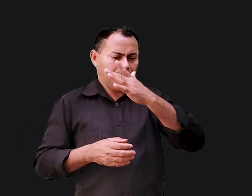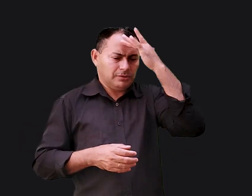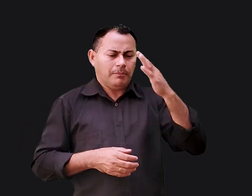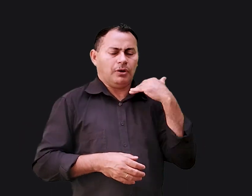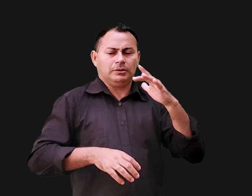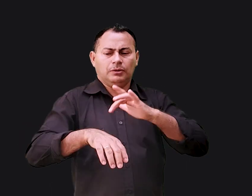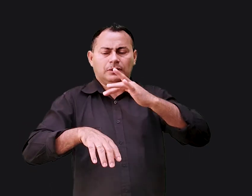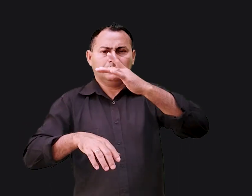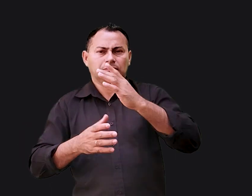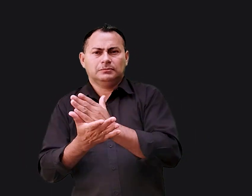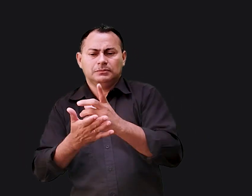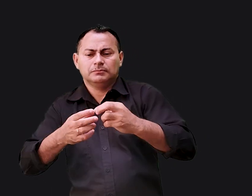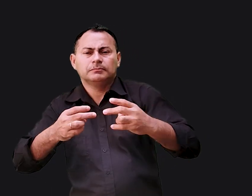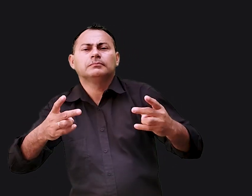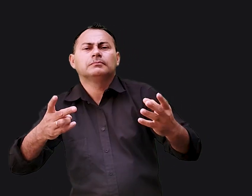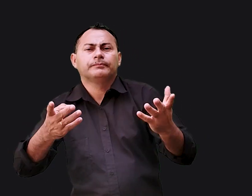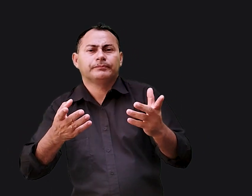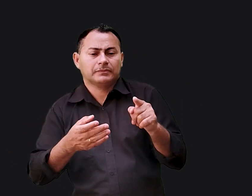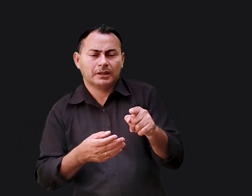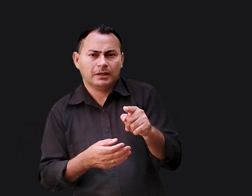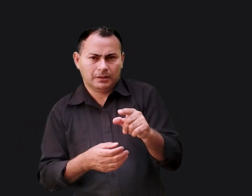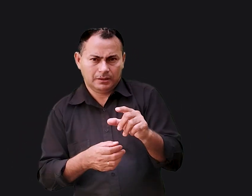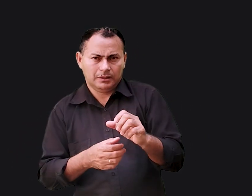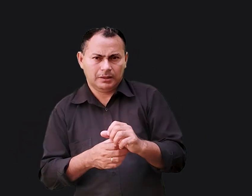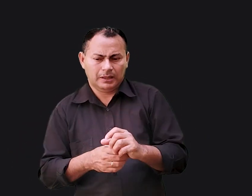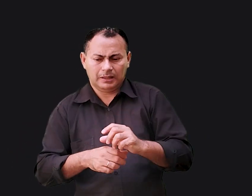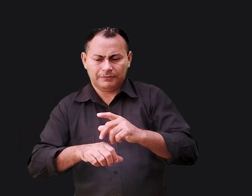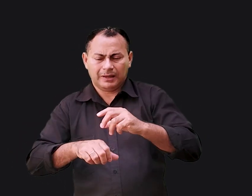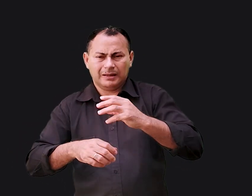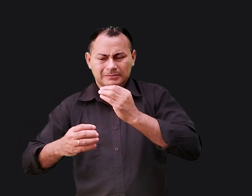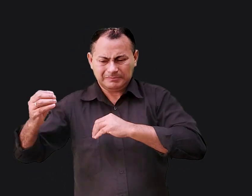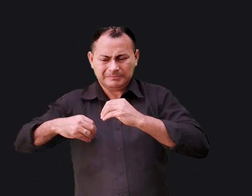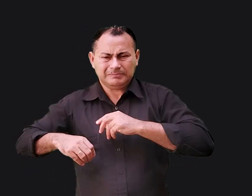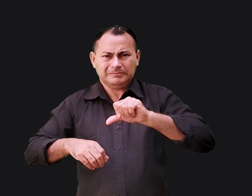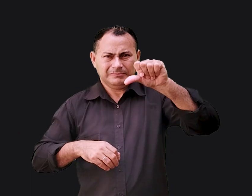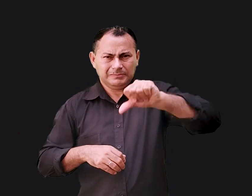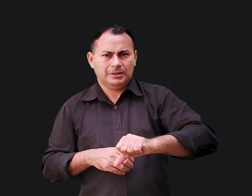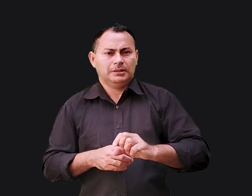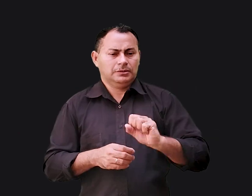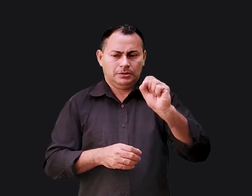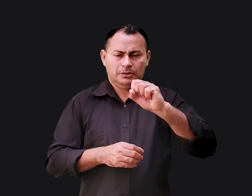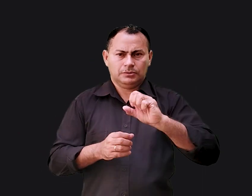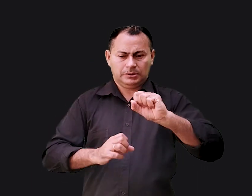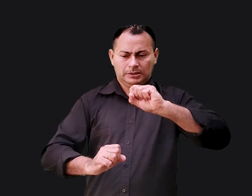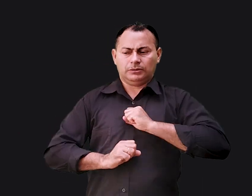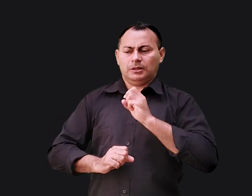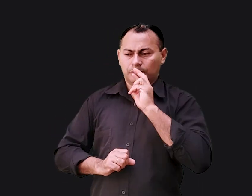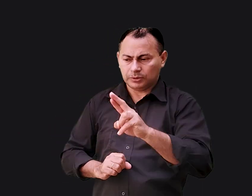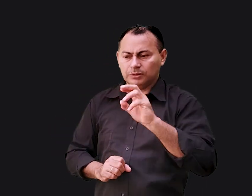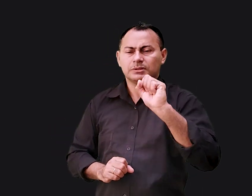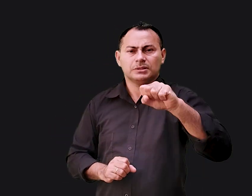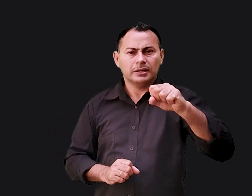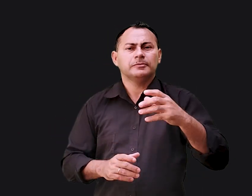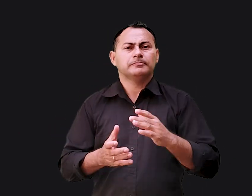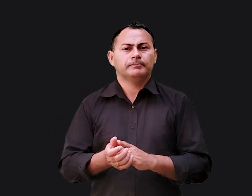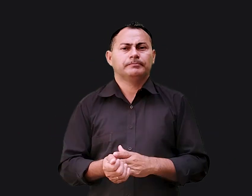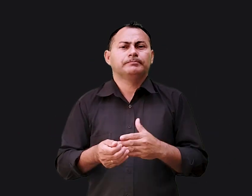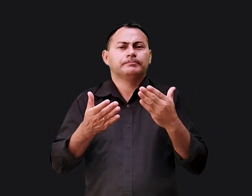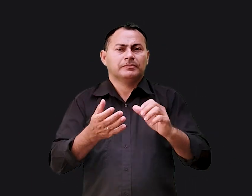e depois tocar em alguma dessas coisas, ela ficará impura? Sim, responderam os sacerdotes, sim. Então